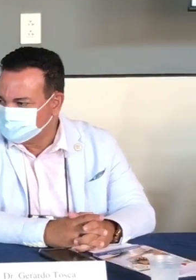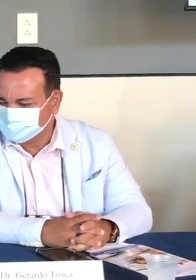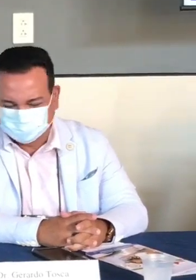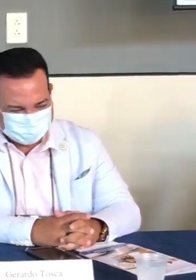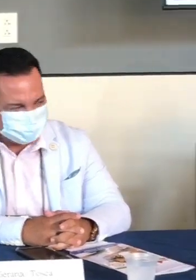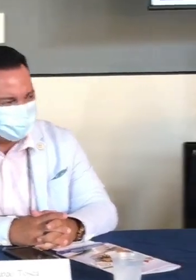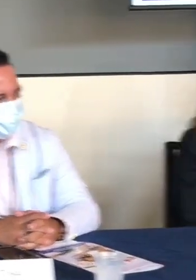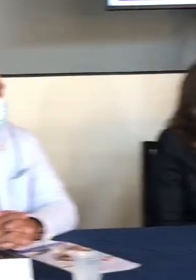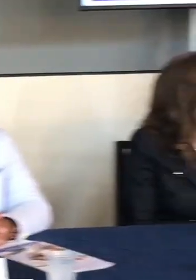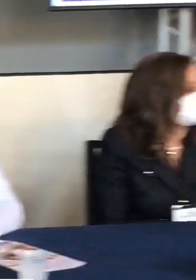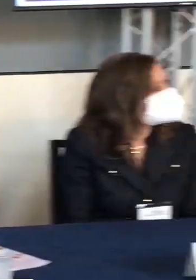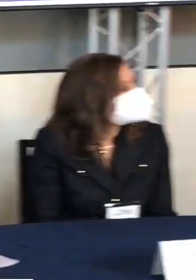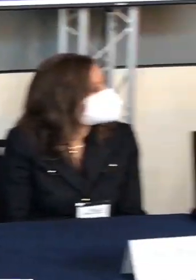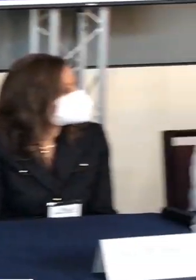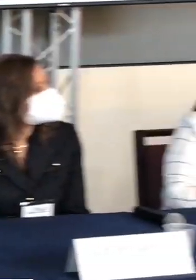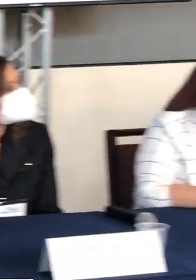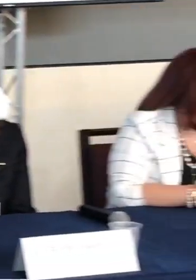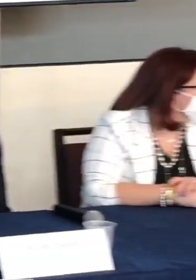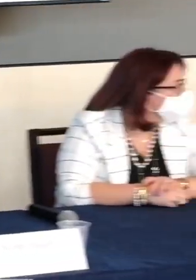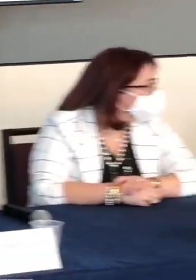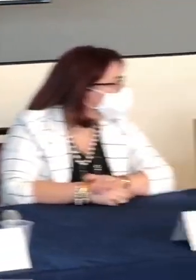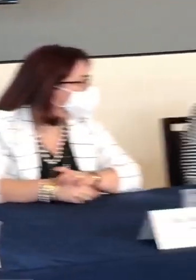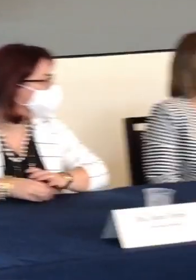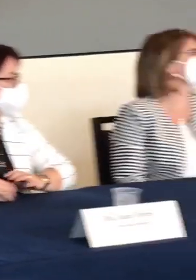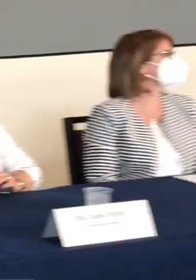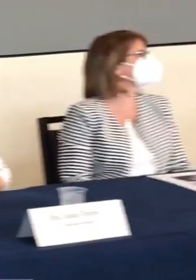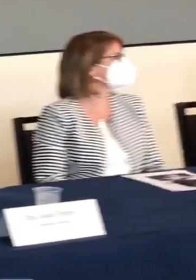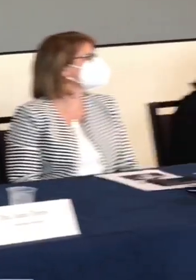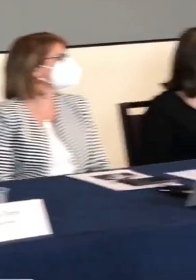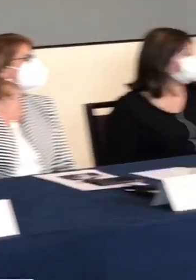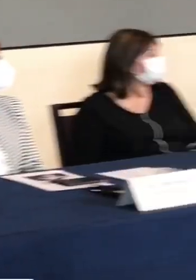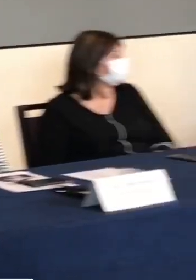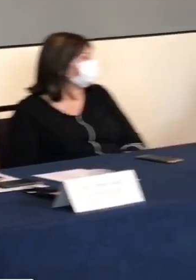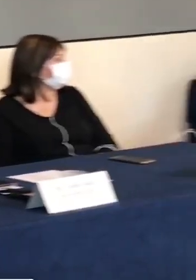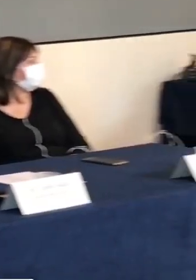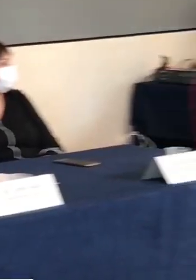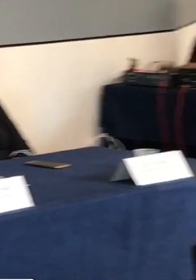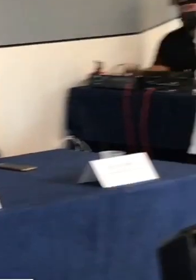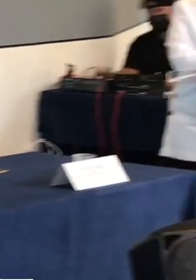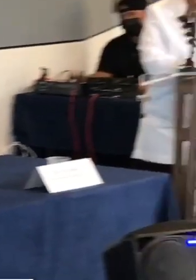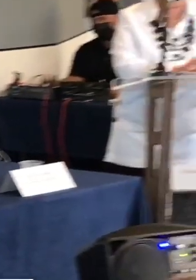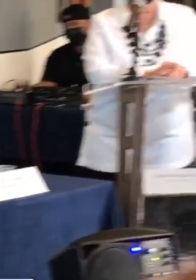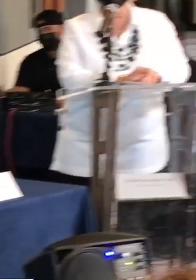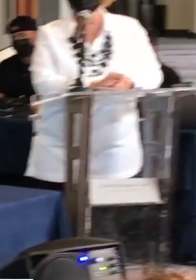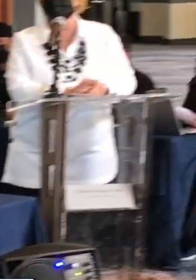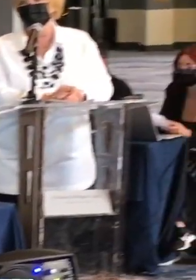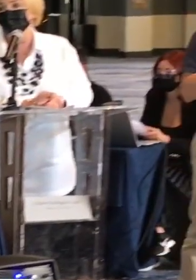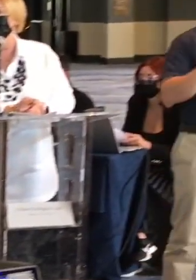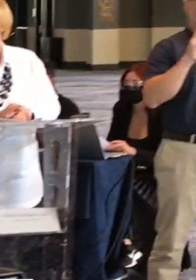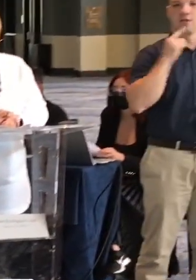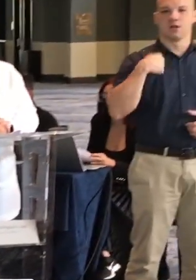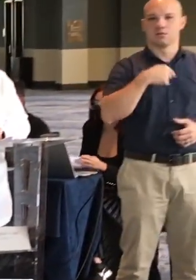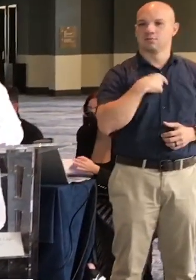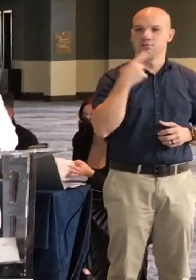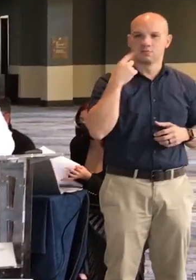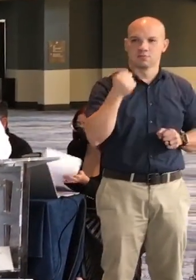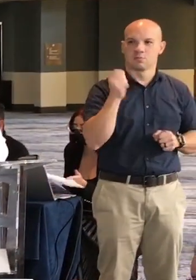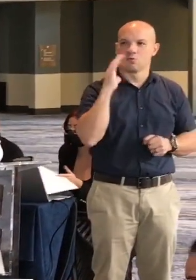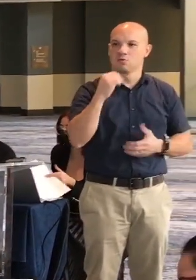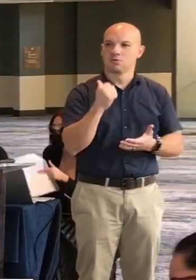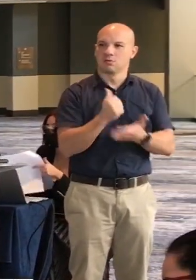niños. Gracias, Daniel. Gracias por tu, ¿verdad?, por tu mensaje. Y estamos confiados que nos vas a